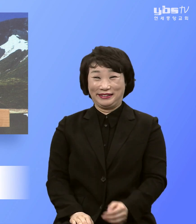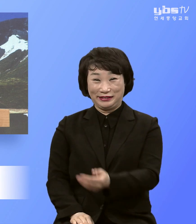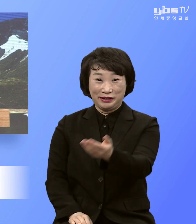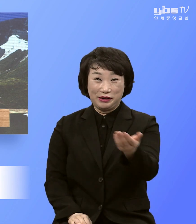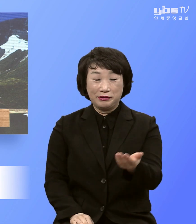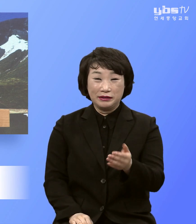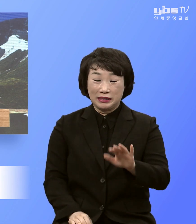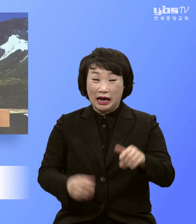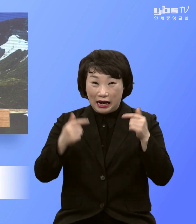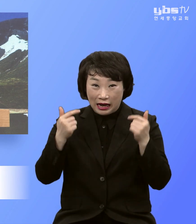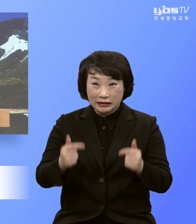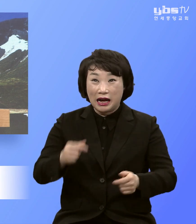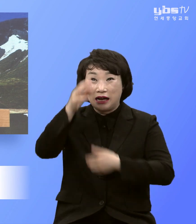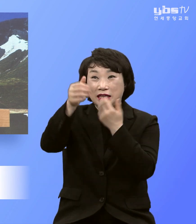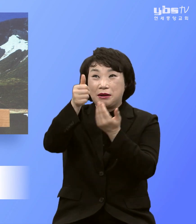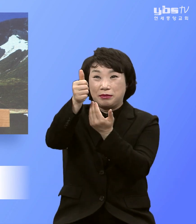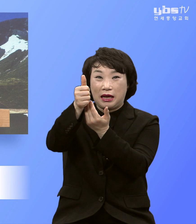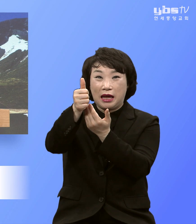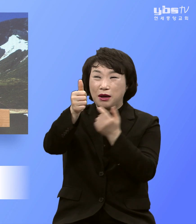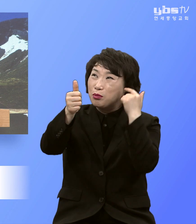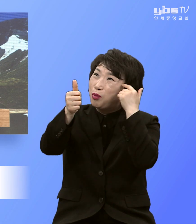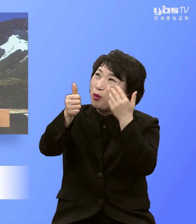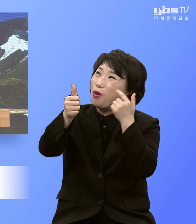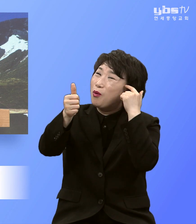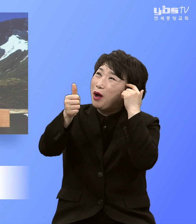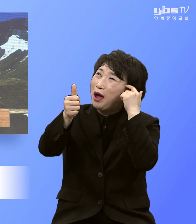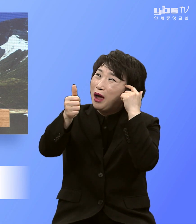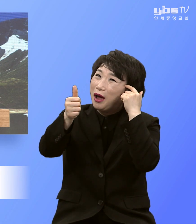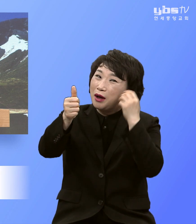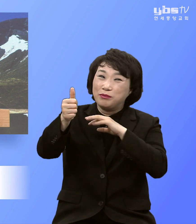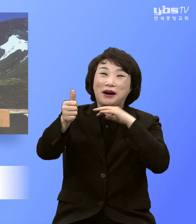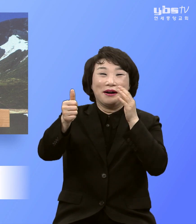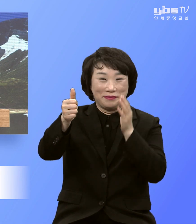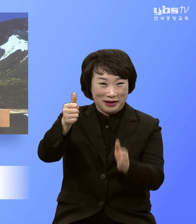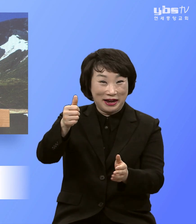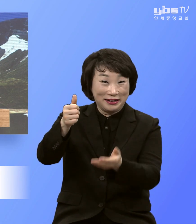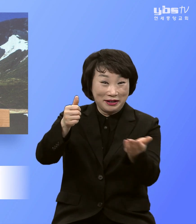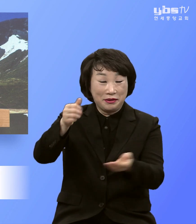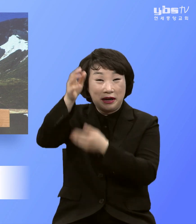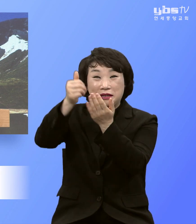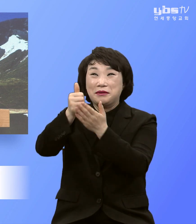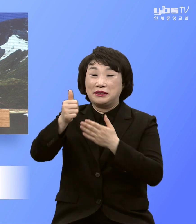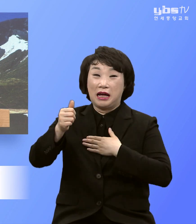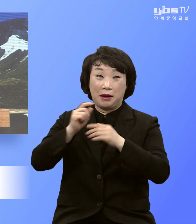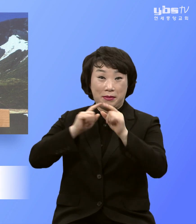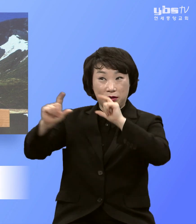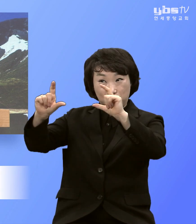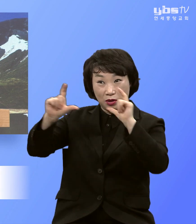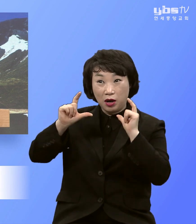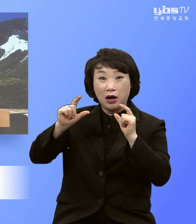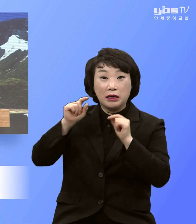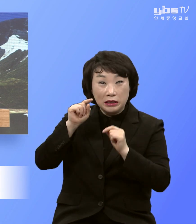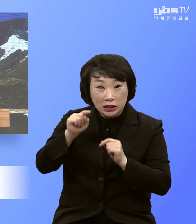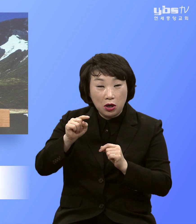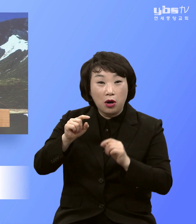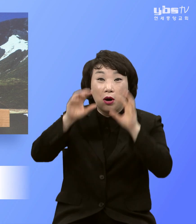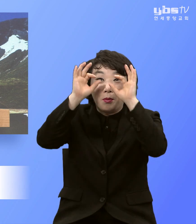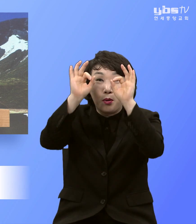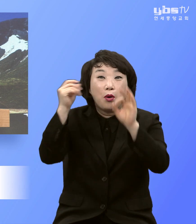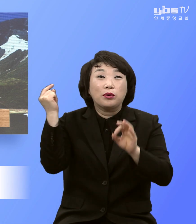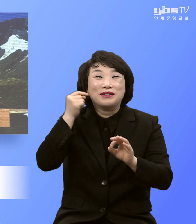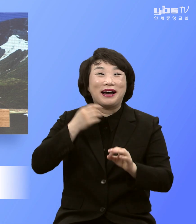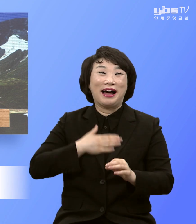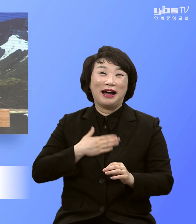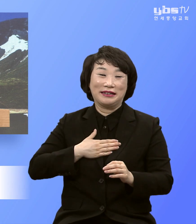여러분은 항상 하나님께 반문하지 말고 하나님이 나에게 말씀하시는 소리를 들을 줄